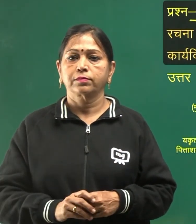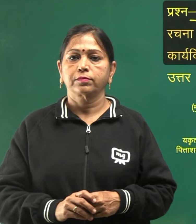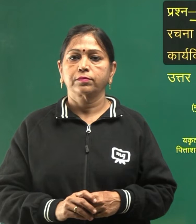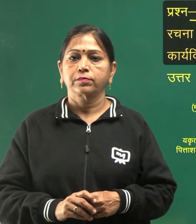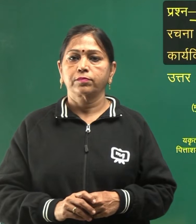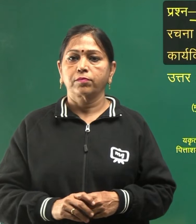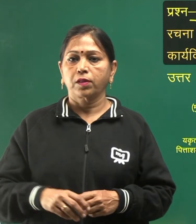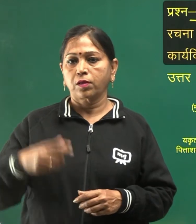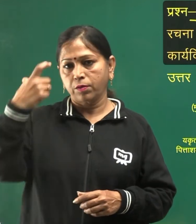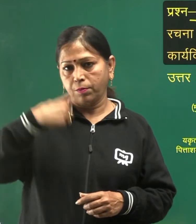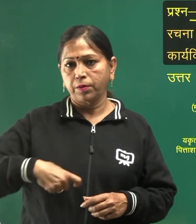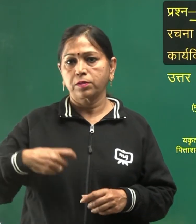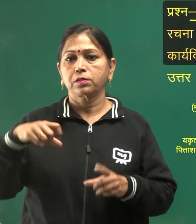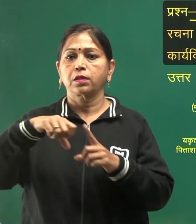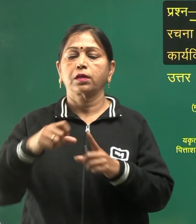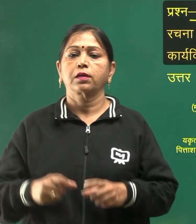मानव के